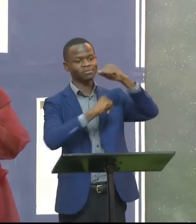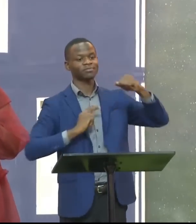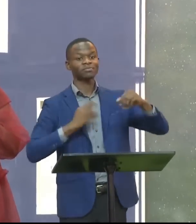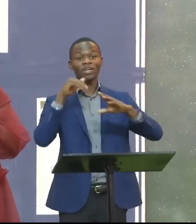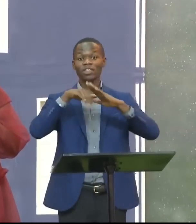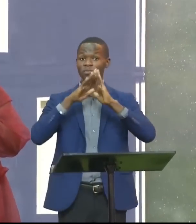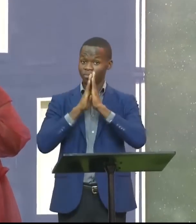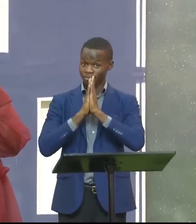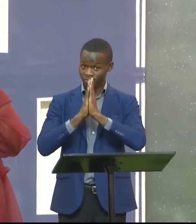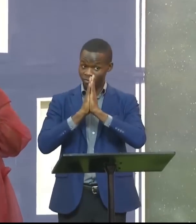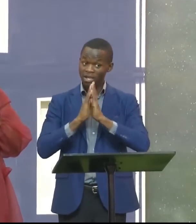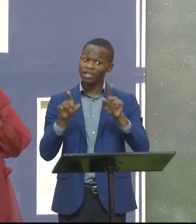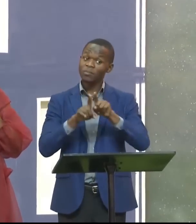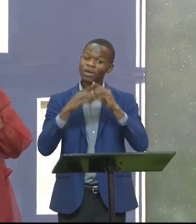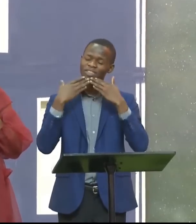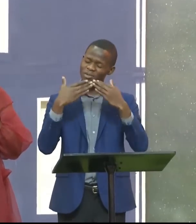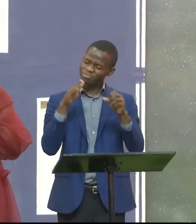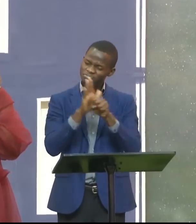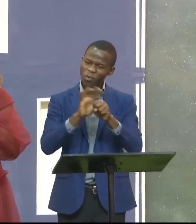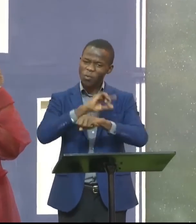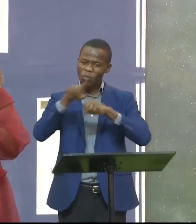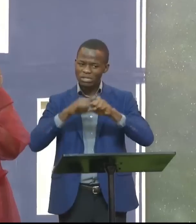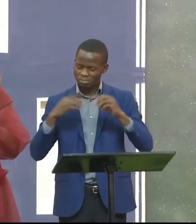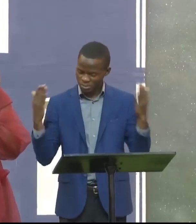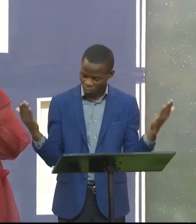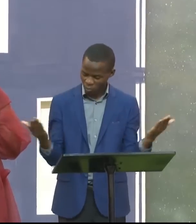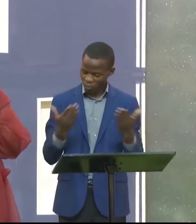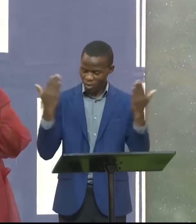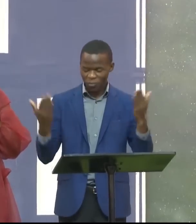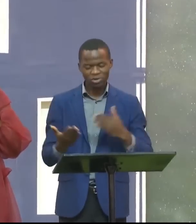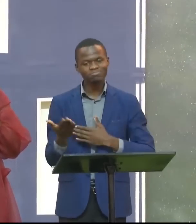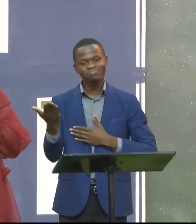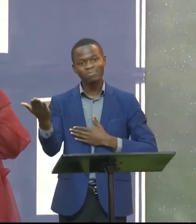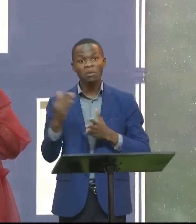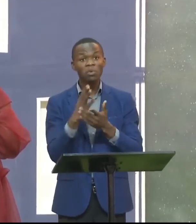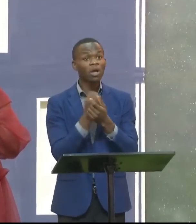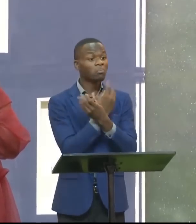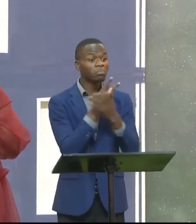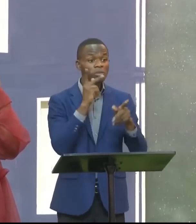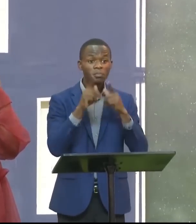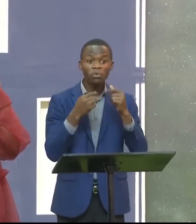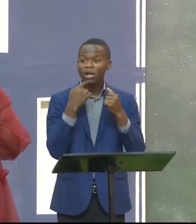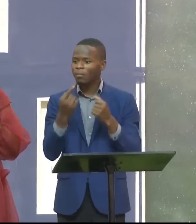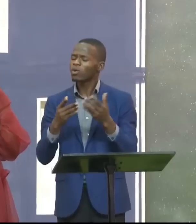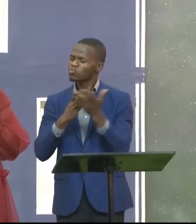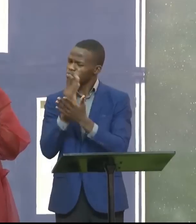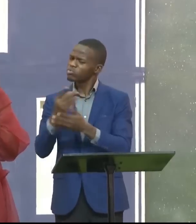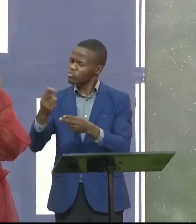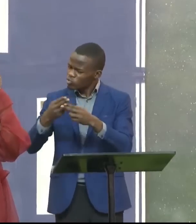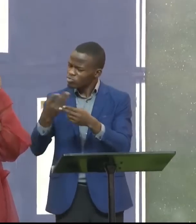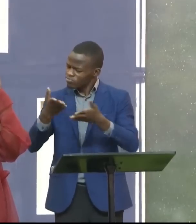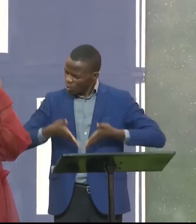kusaba. Mwebale kunzizangamu amaanyi. Abantu bangi bazenga bangamba